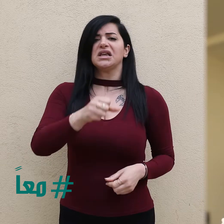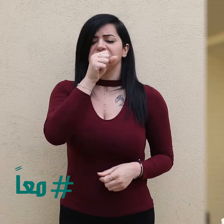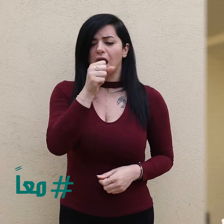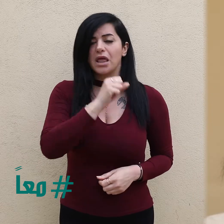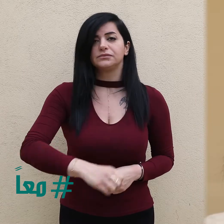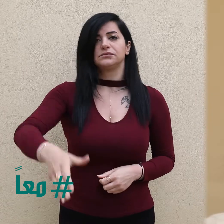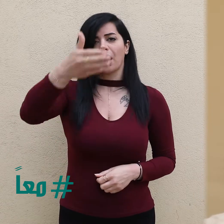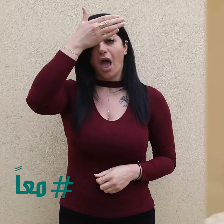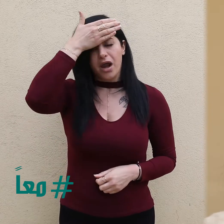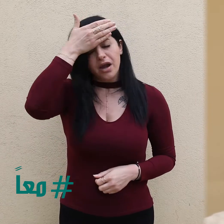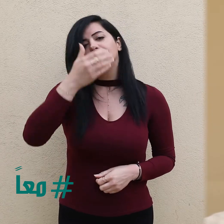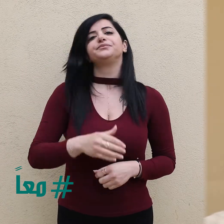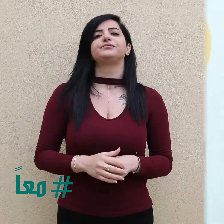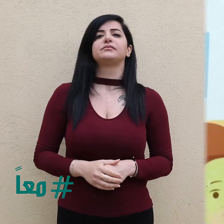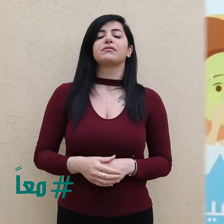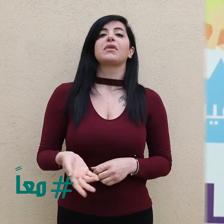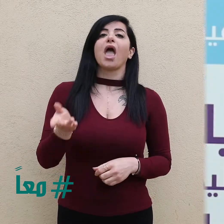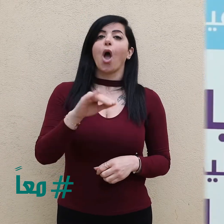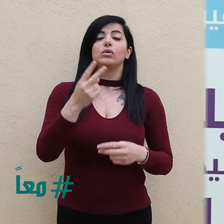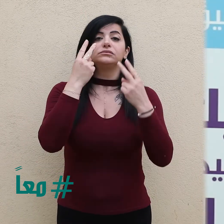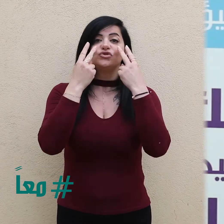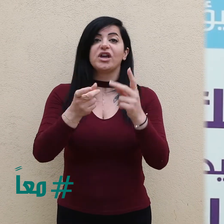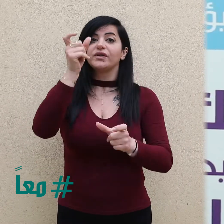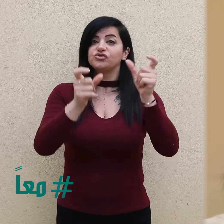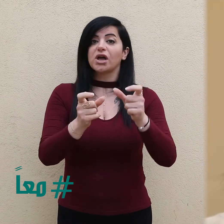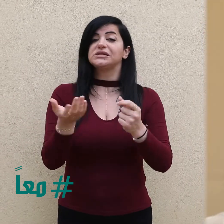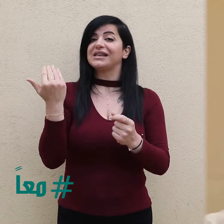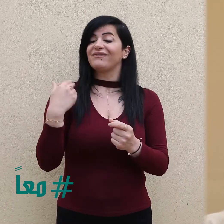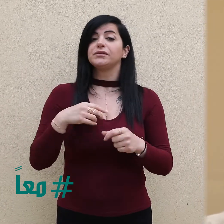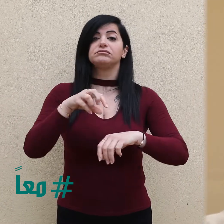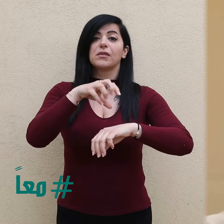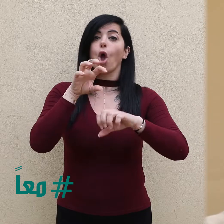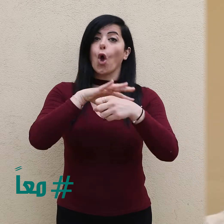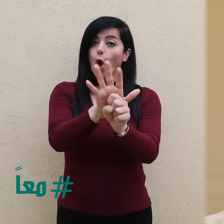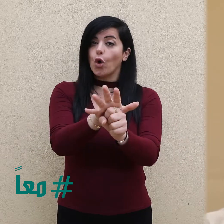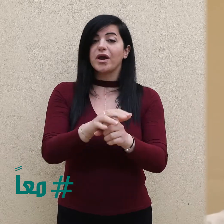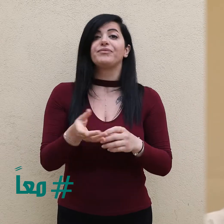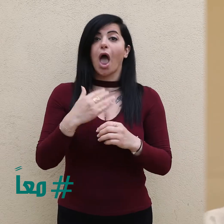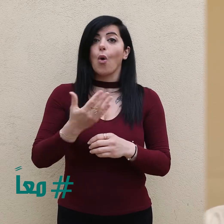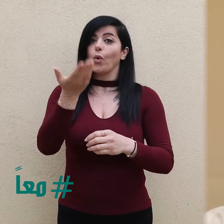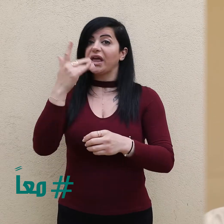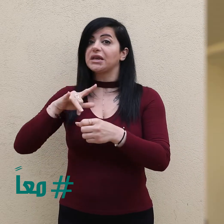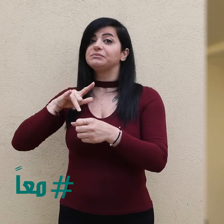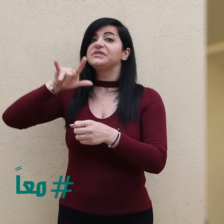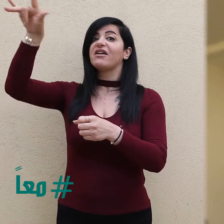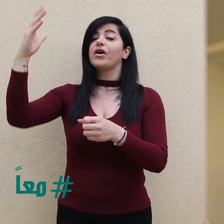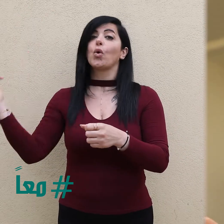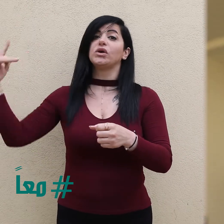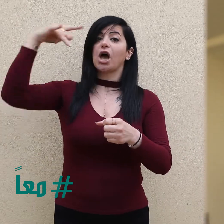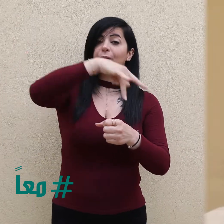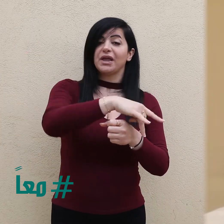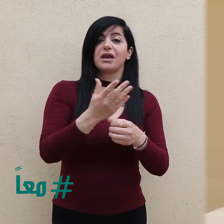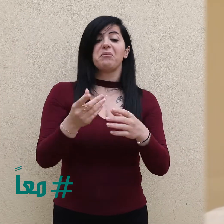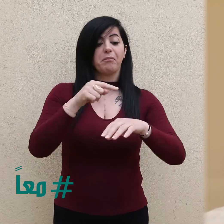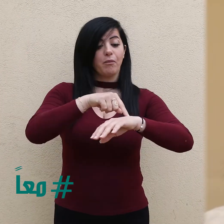الشخص يلي حاسس بحرارة بسعلة ومتعرض لأي شخص عنده الكورونا أما بعده جاي